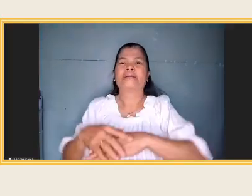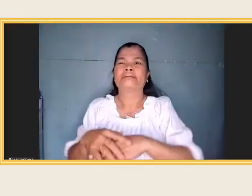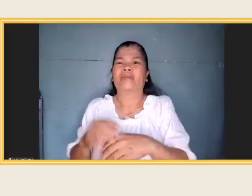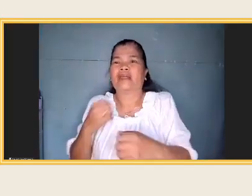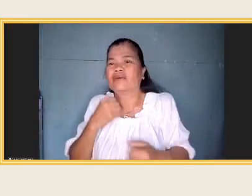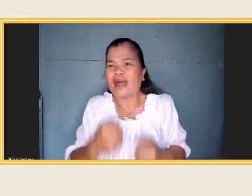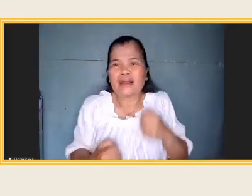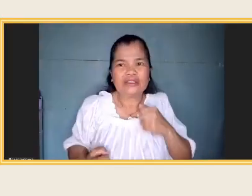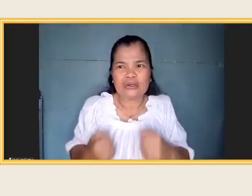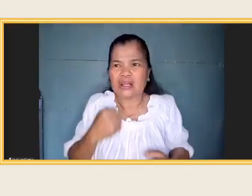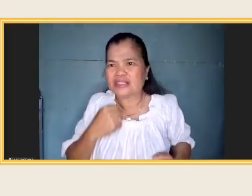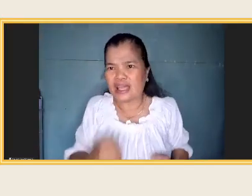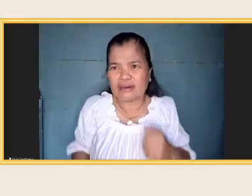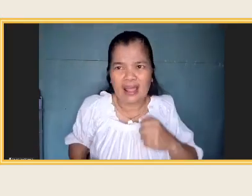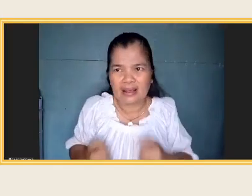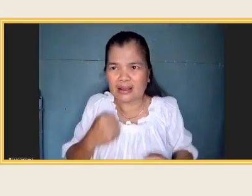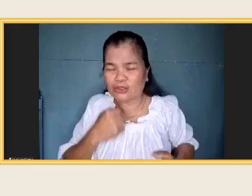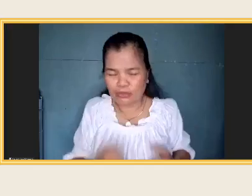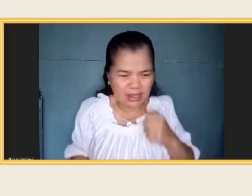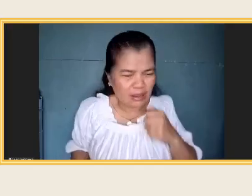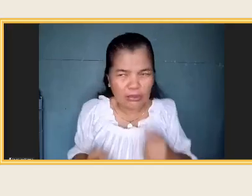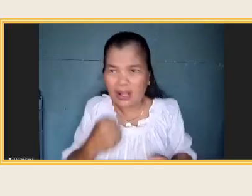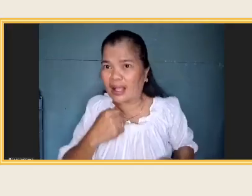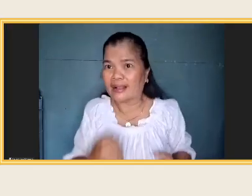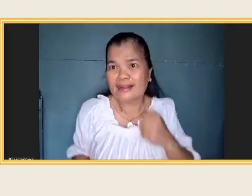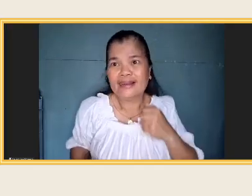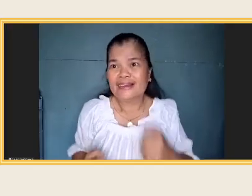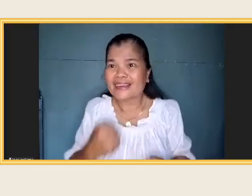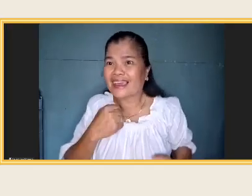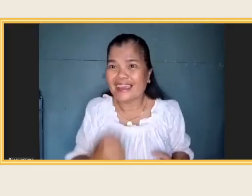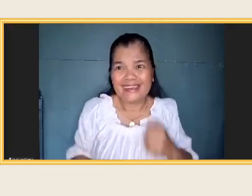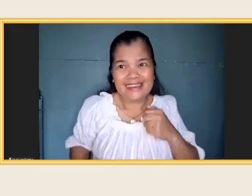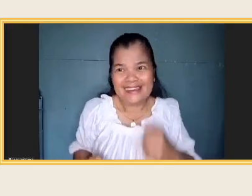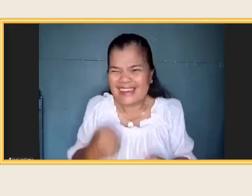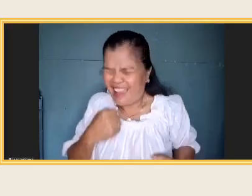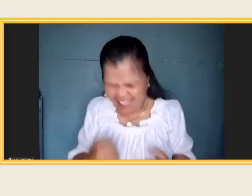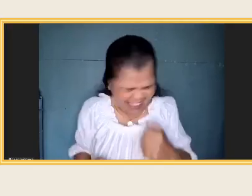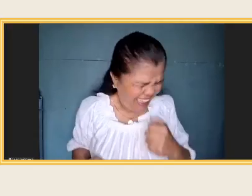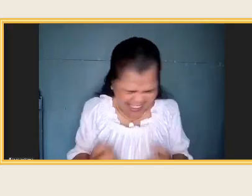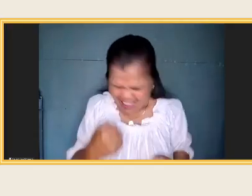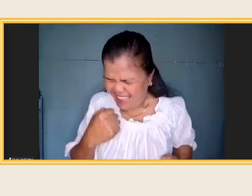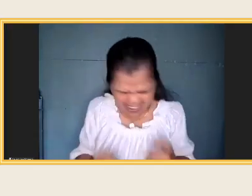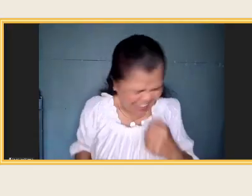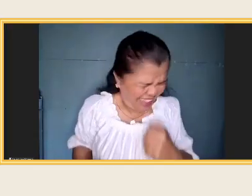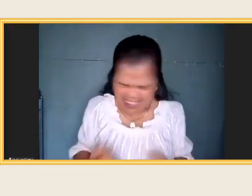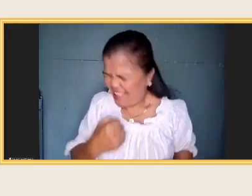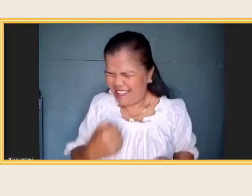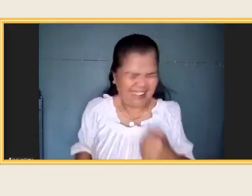Okay? Then run. Natural sign, run. Tumatakbo ka. Okay?